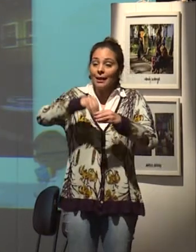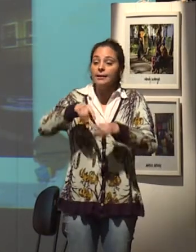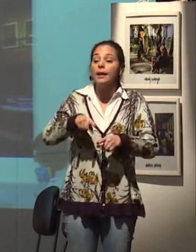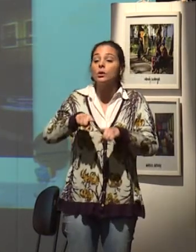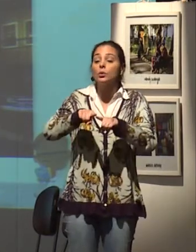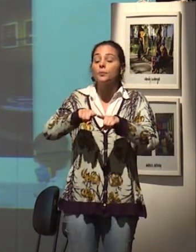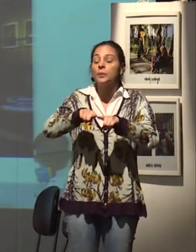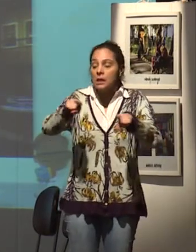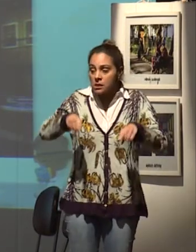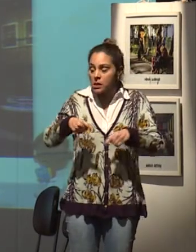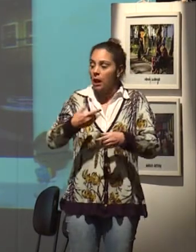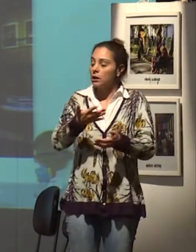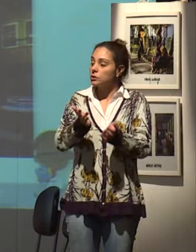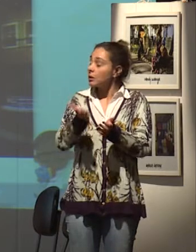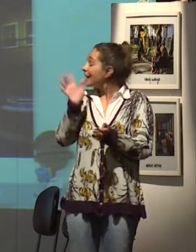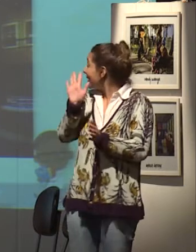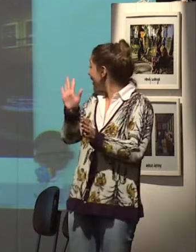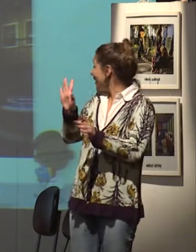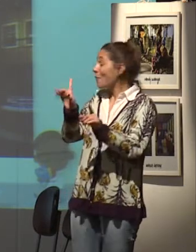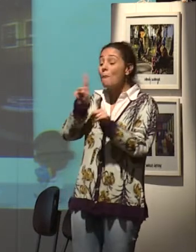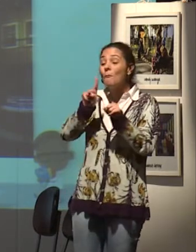comecei a trabalhar com ela dentro de sala de aula.